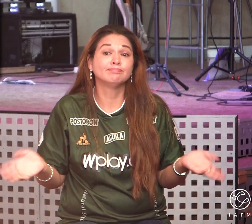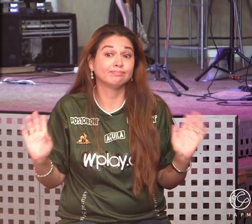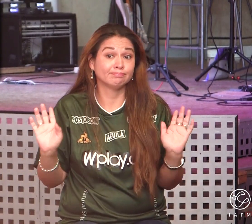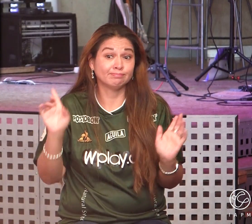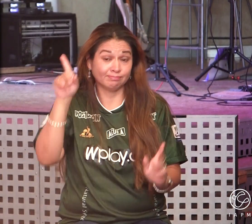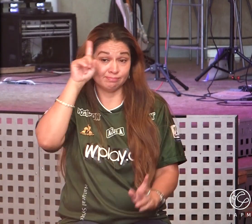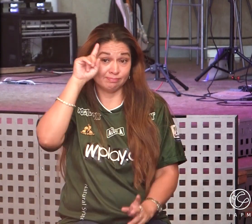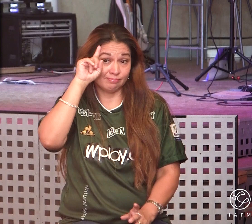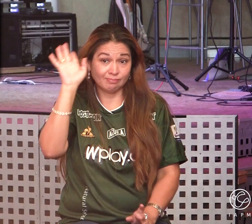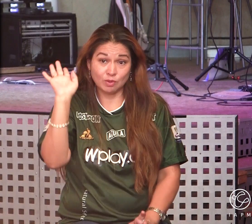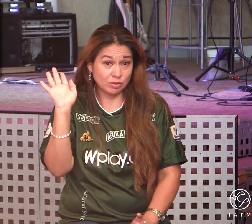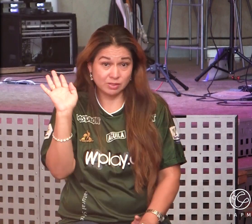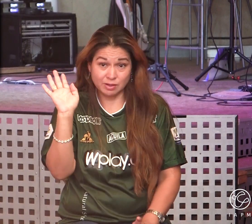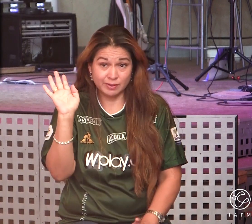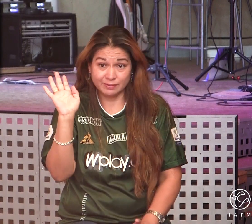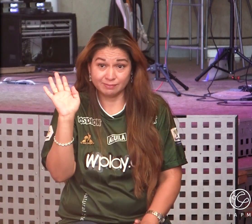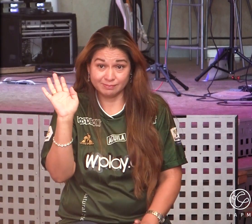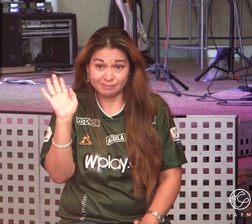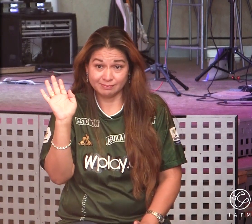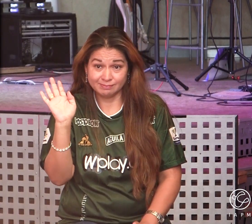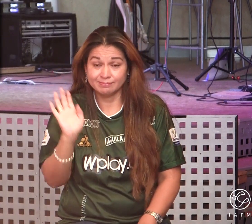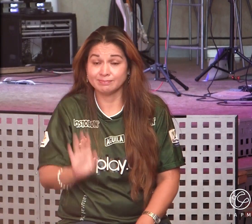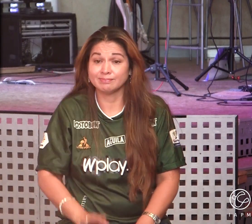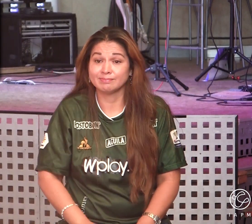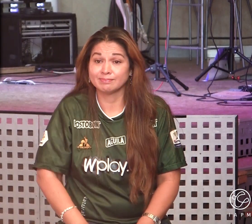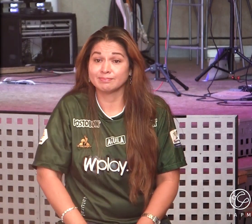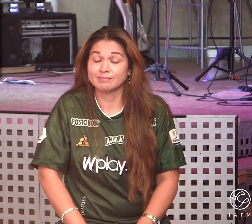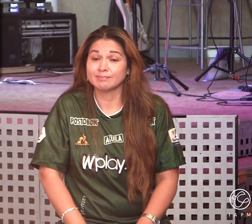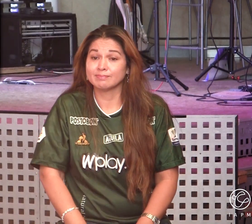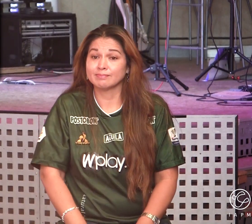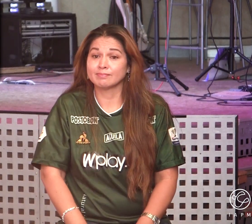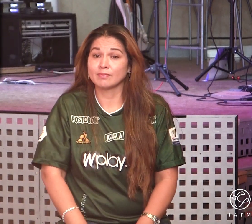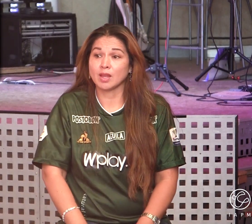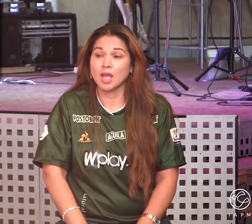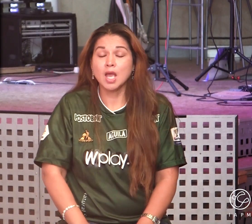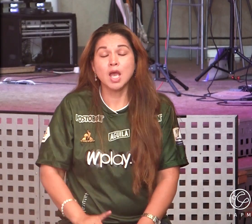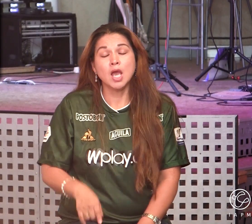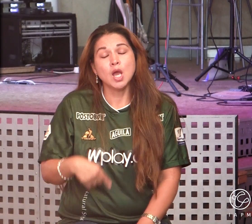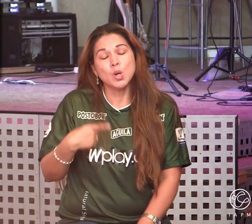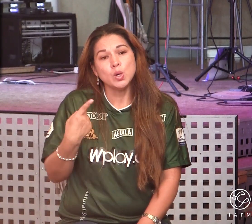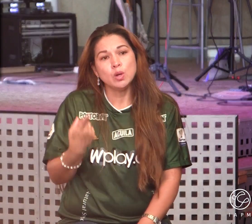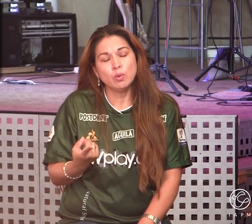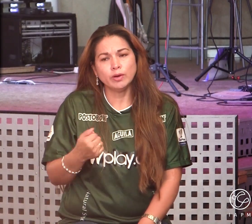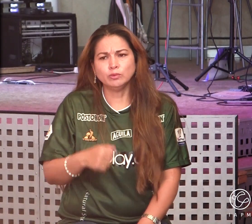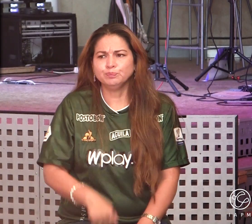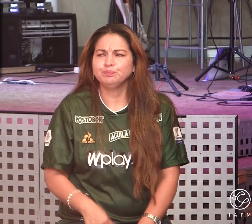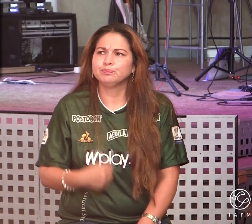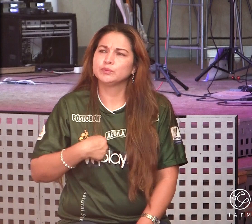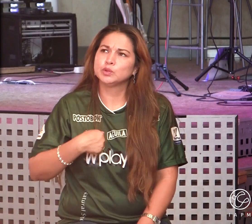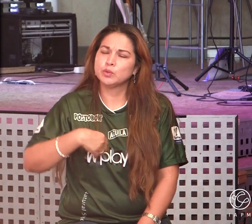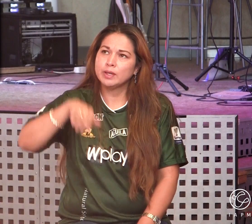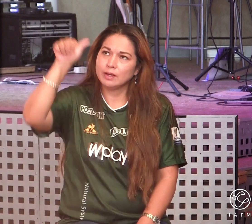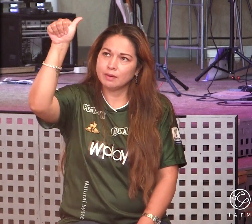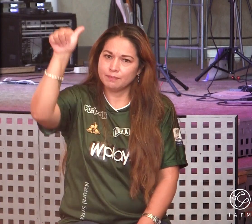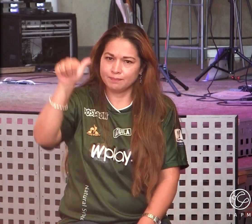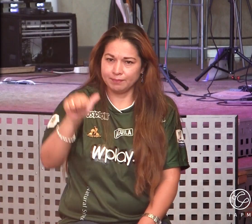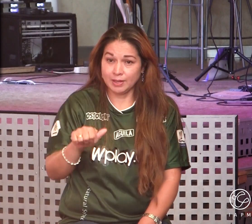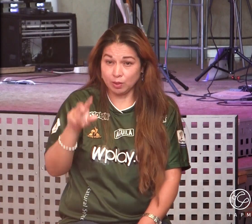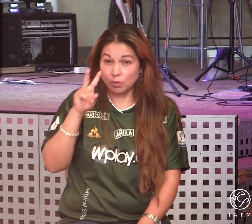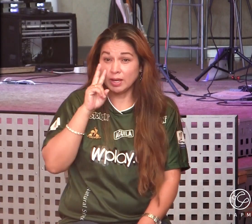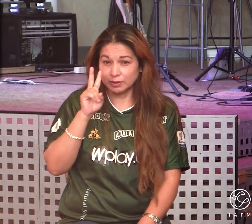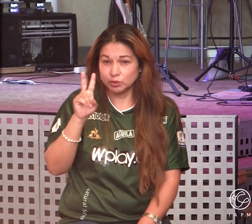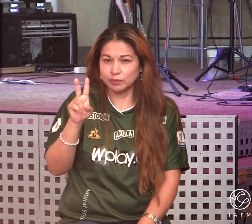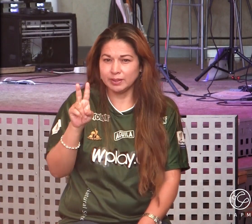llamaba Dios mío, hace muchísimos años. Y en esa película había un Moisés moderno. Y ese Moisés moderno era visitado por Dios porque